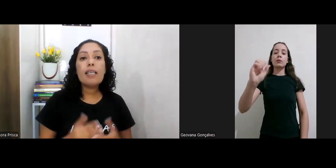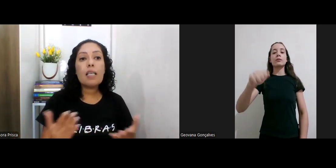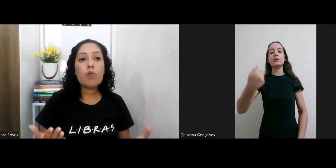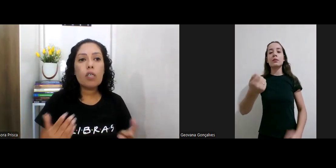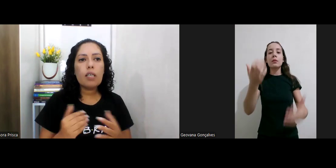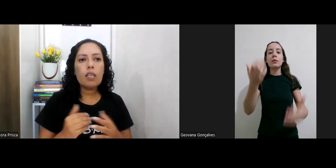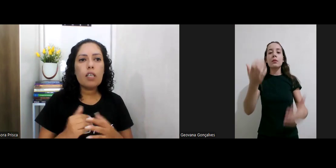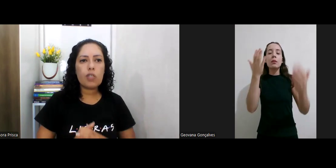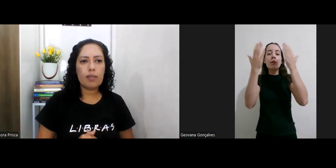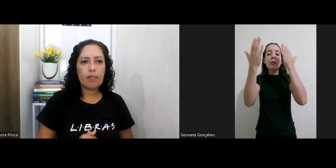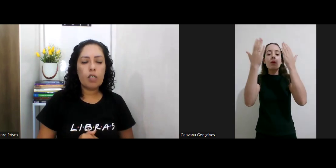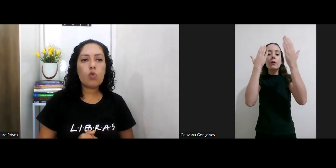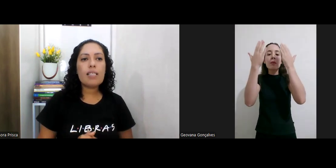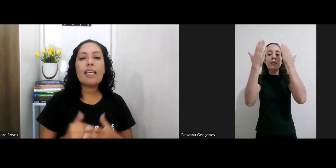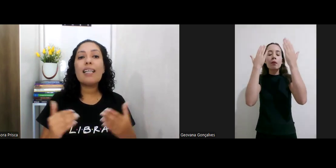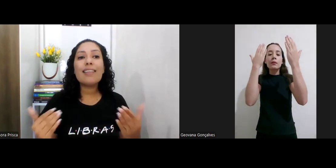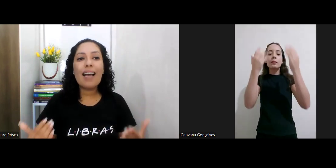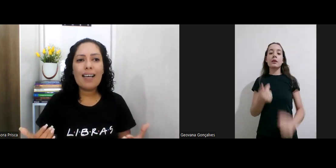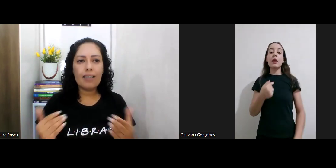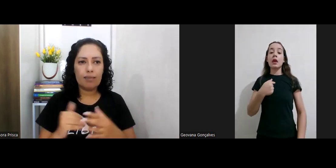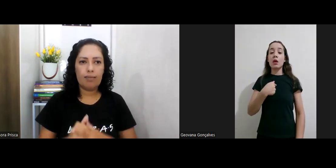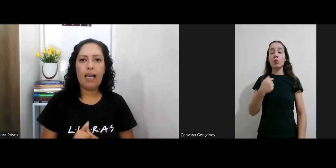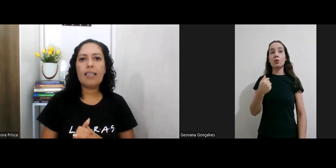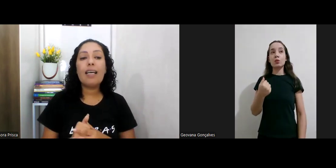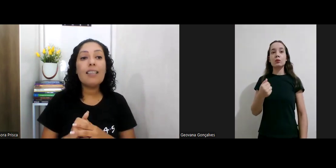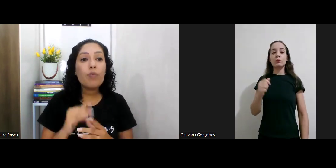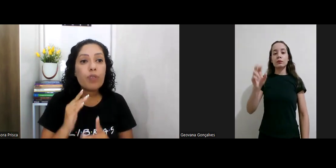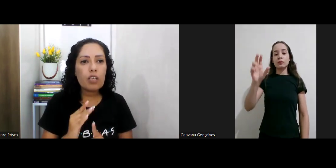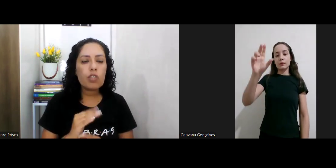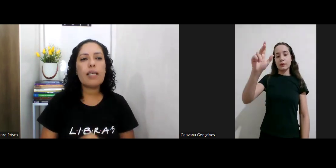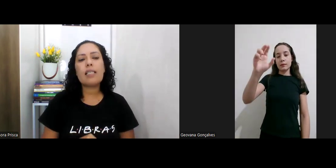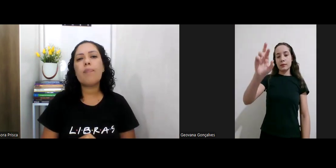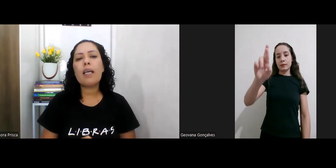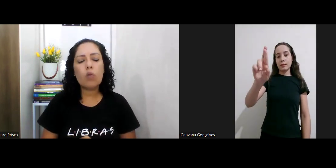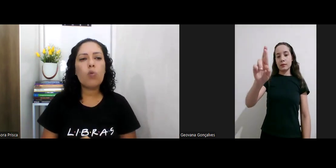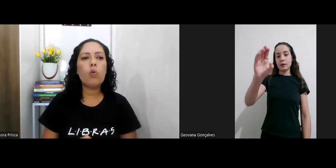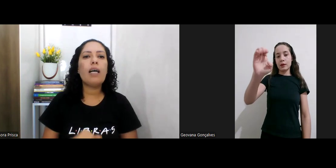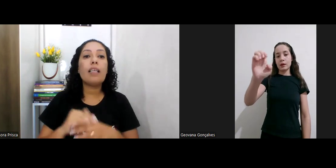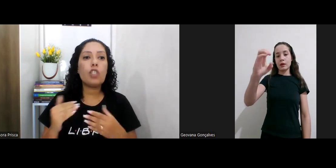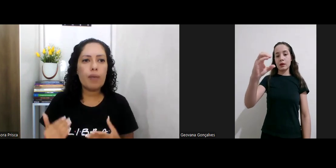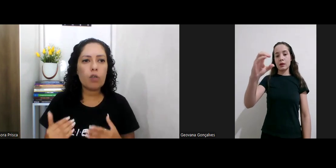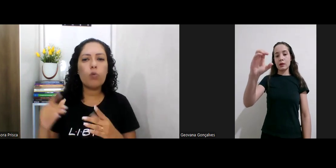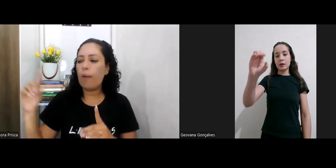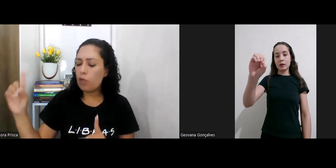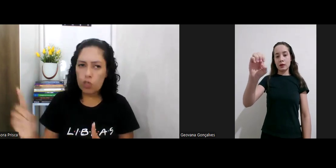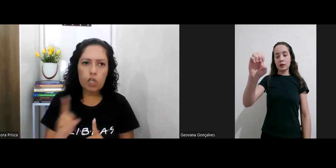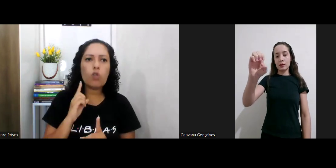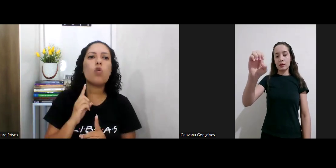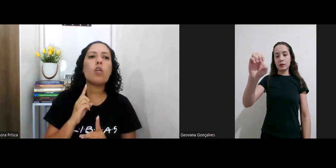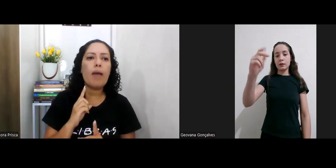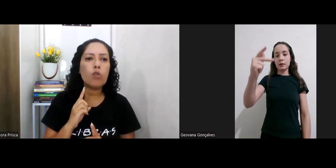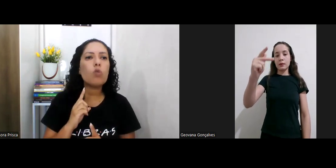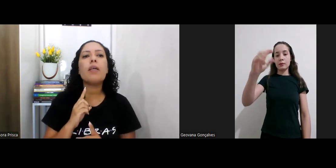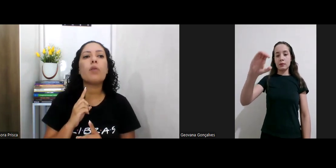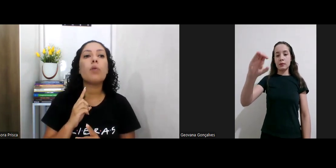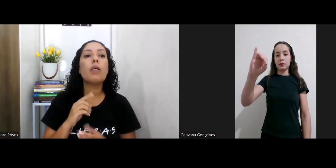Não, eu sou a recepcionista. Eu sou a secretária. A que está ali na frente, que está recebendo o atendimento. A pessoa chegou,